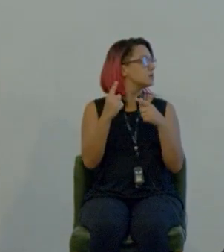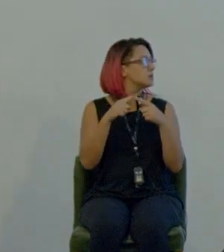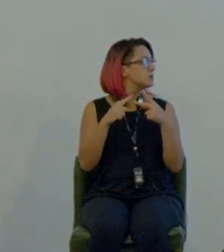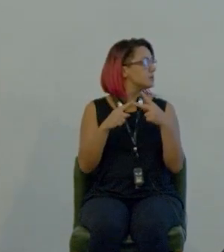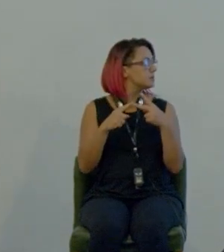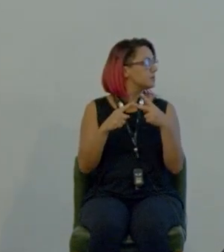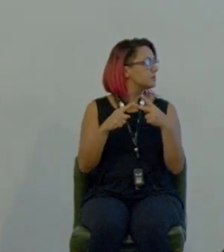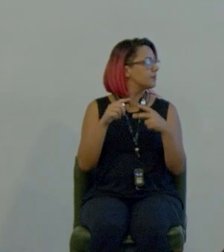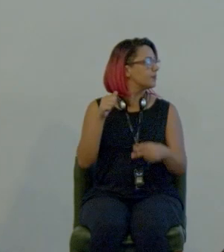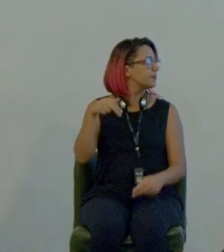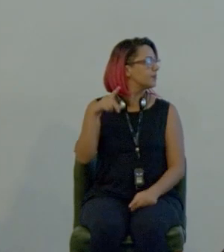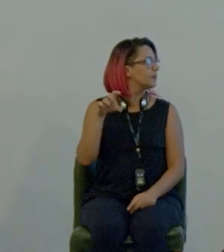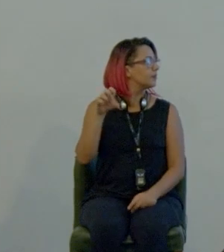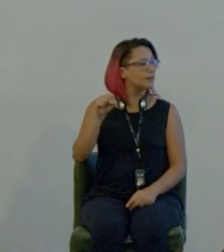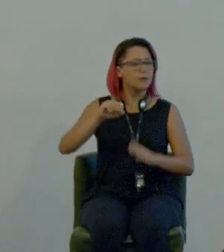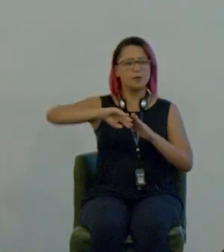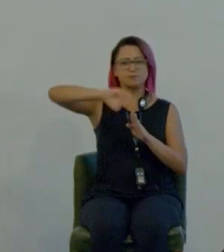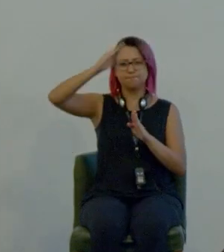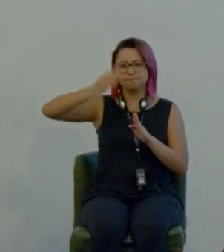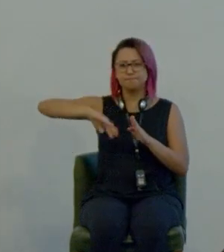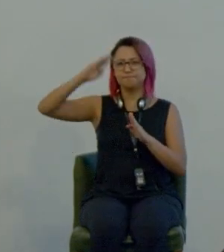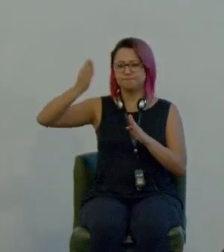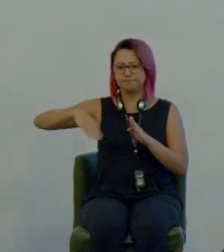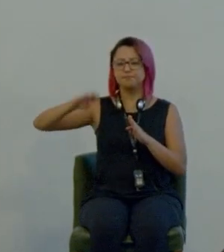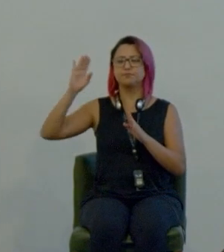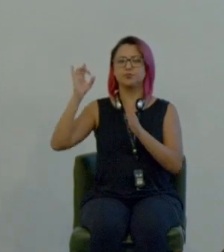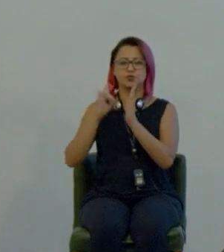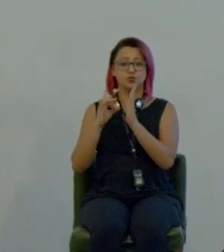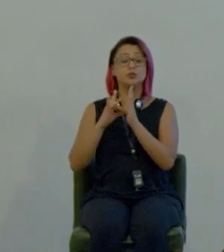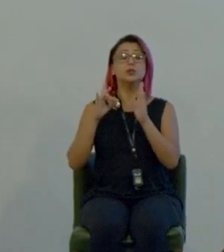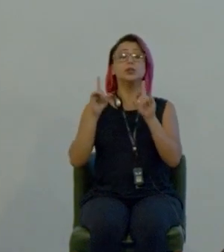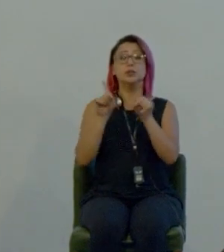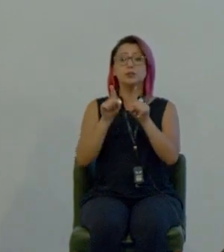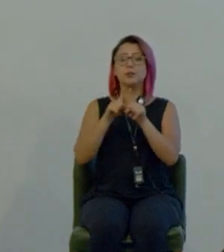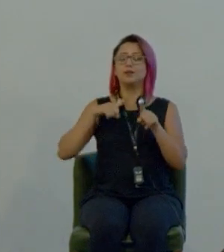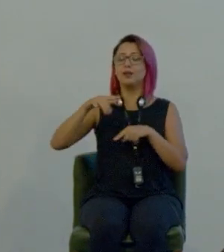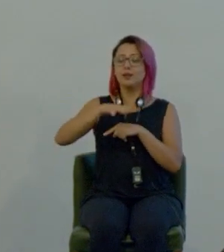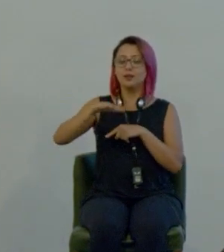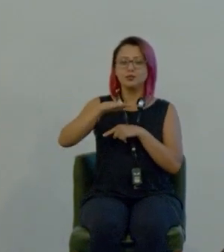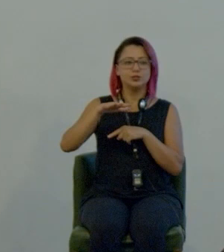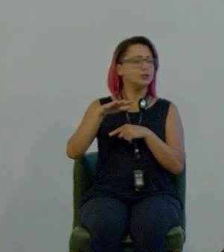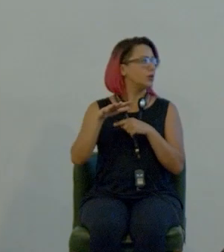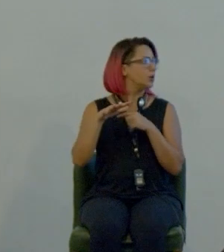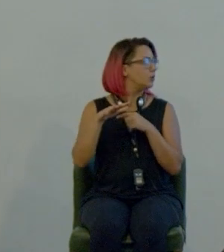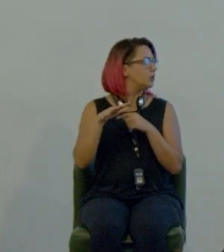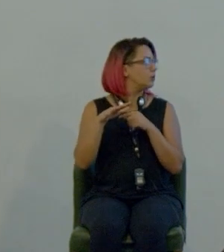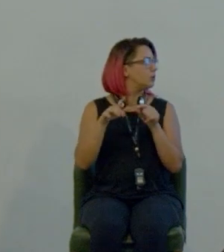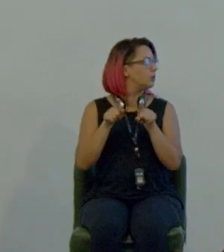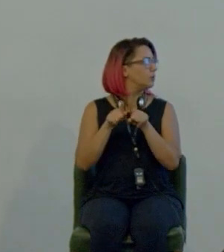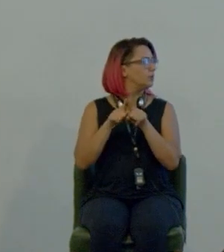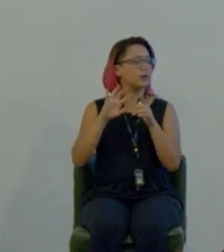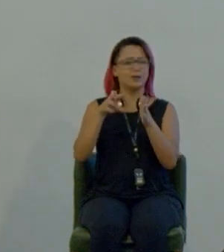quinoa foram cultivados inicialmente, e nós temos um grande centro aqui nas áreas tropicais do norte dos Andes, mas também na